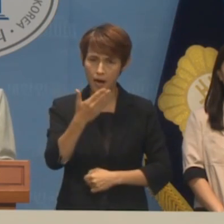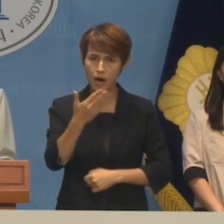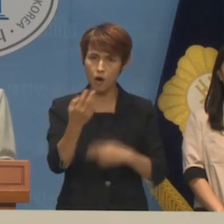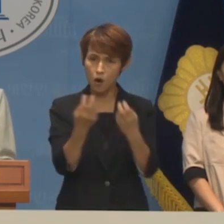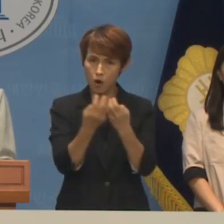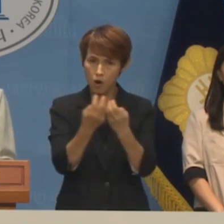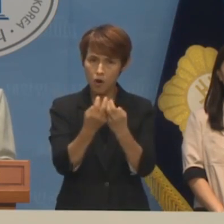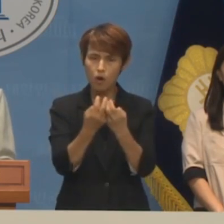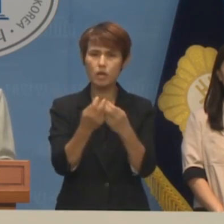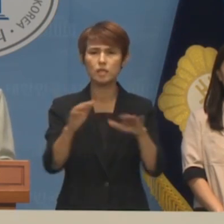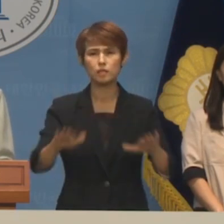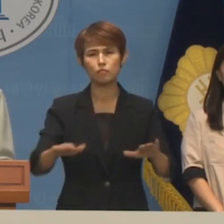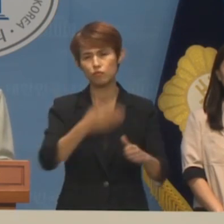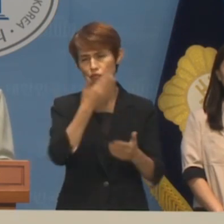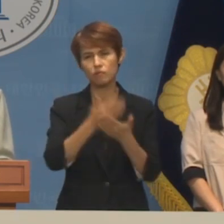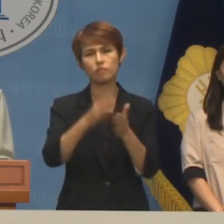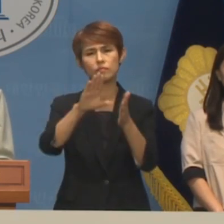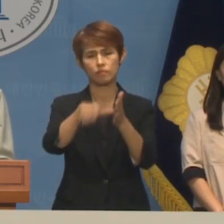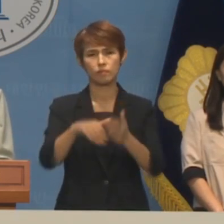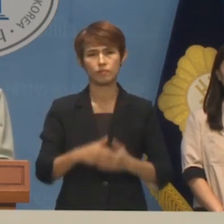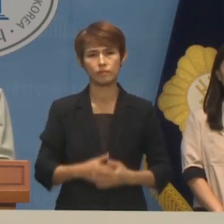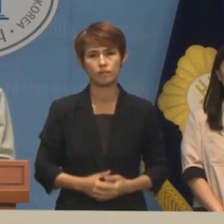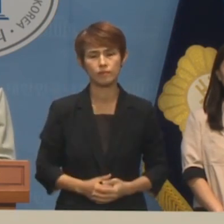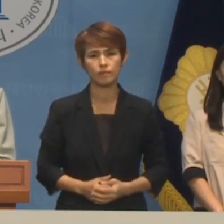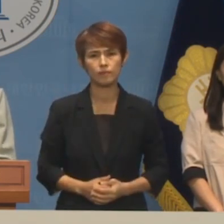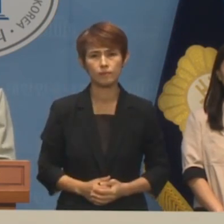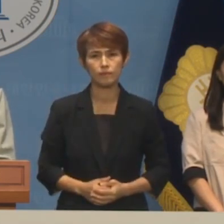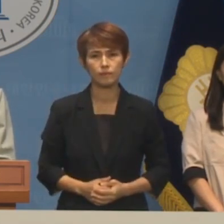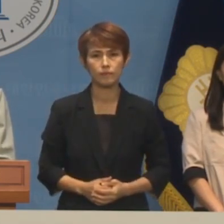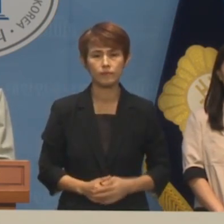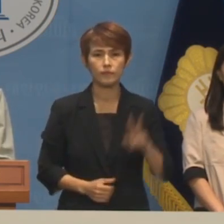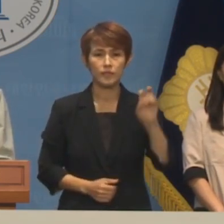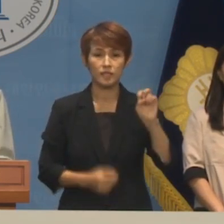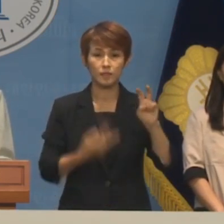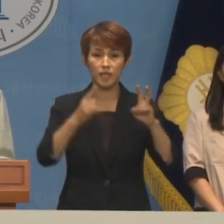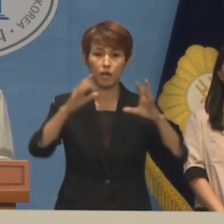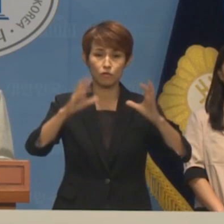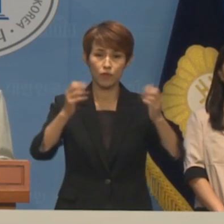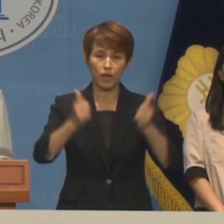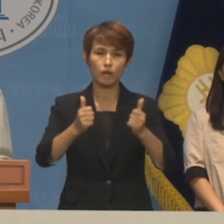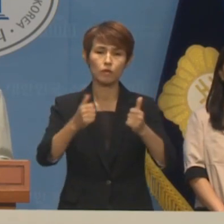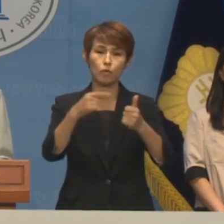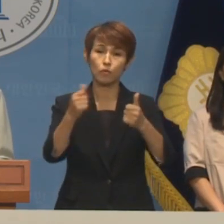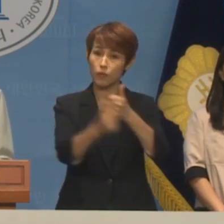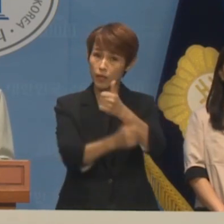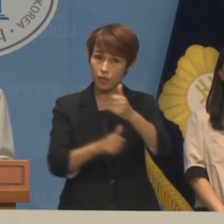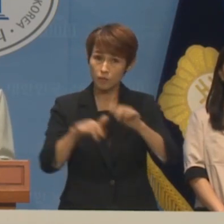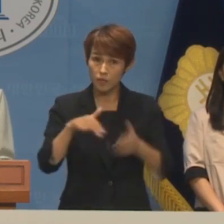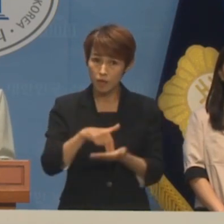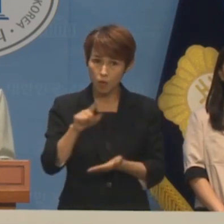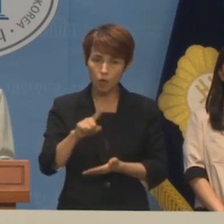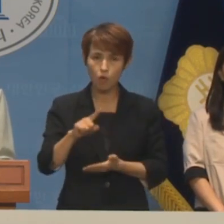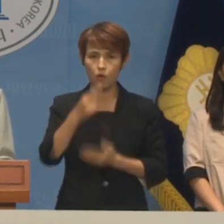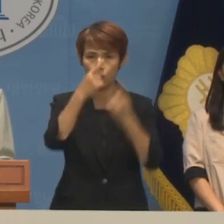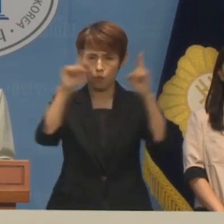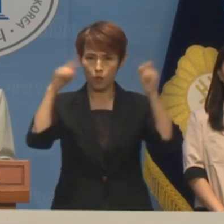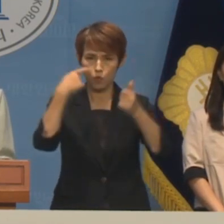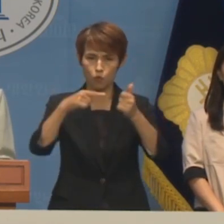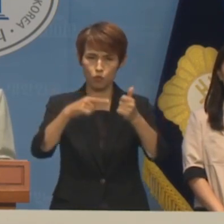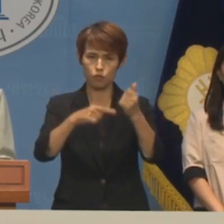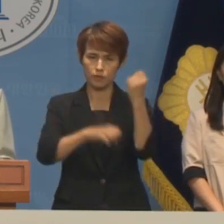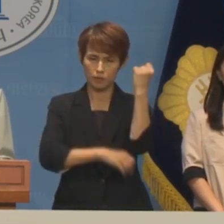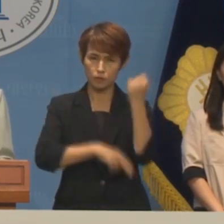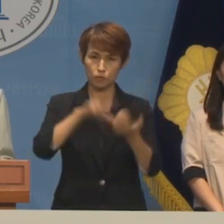그런 기로에 서 있는 것입니다. 22대 국회 교육위원회는 보다 적극적으로 고등교육의 근본적인